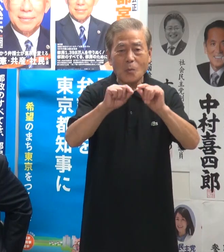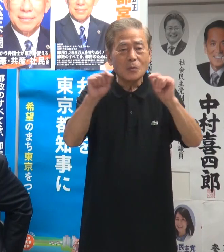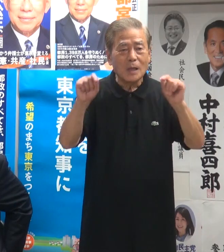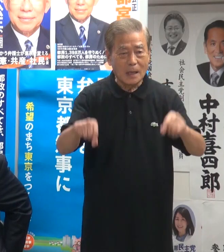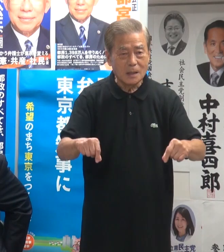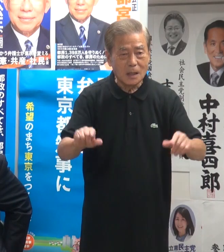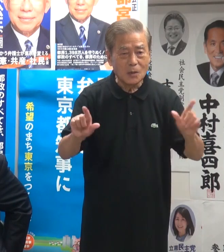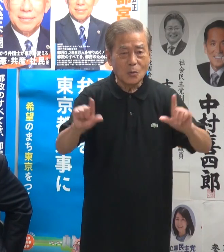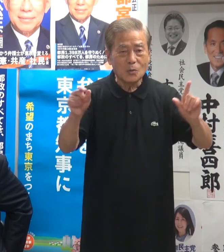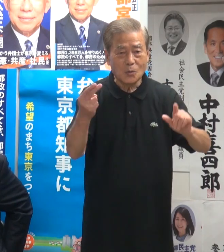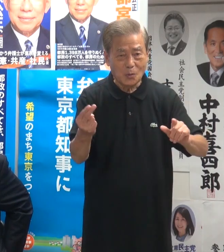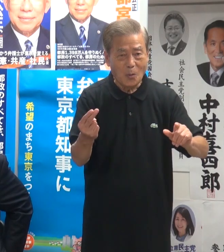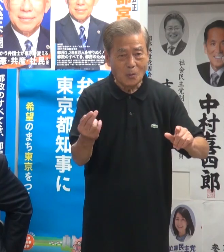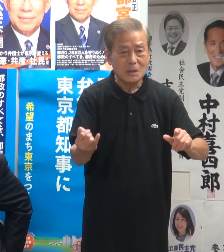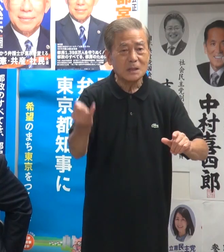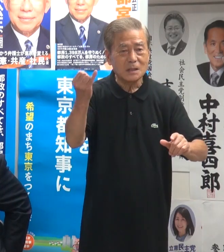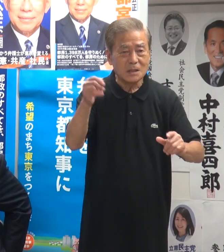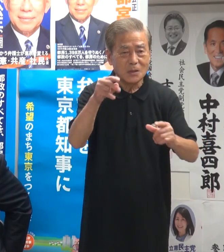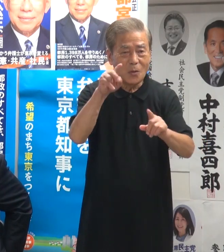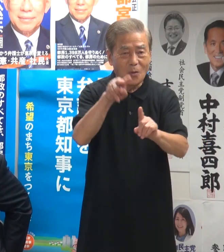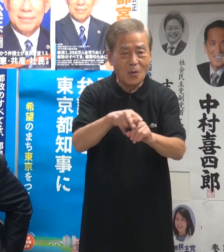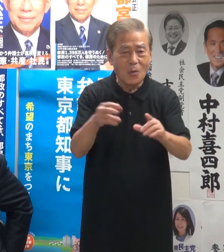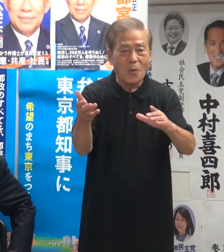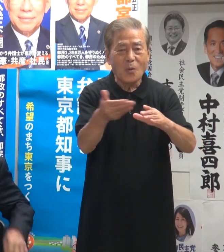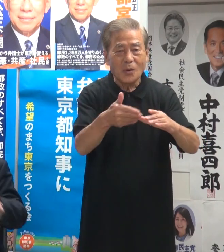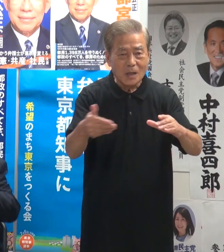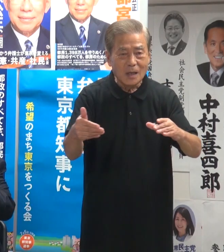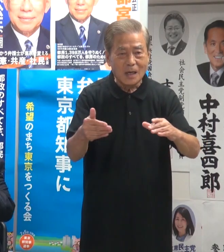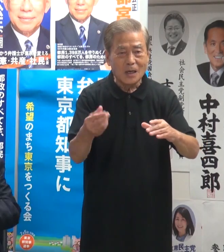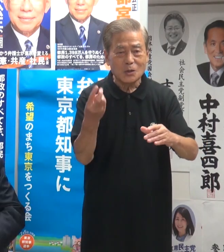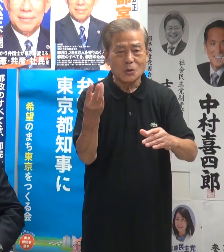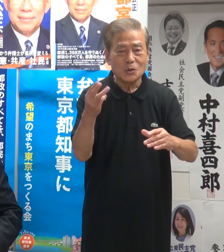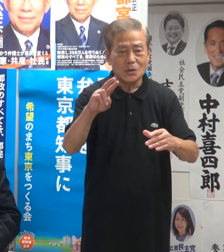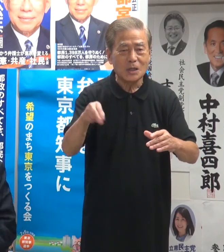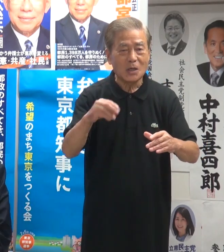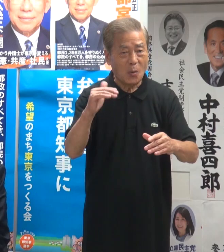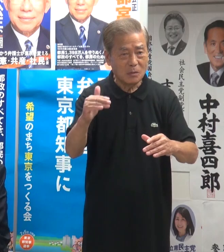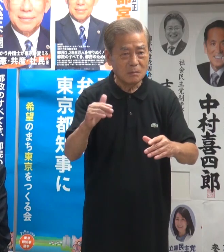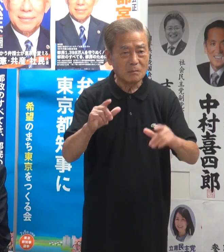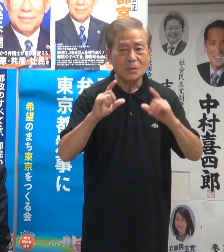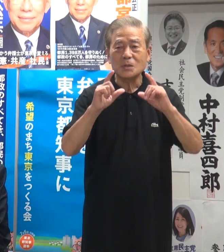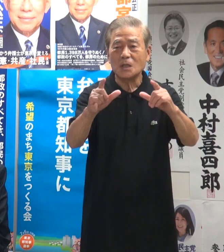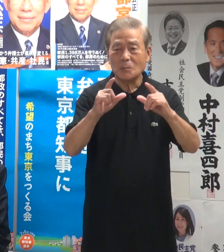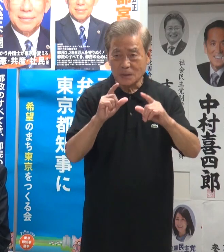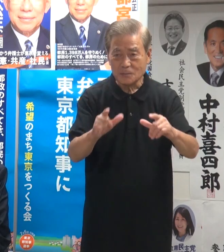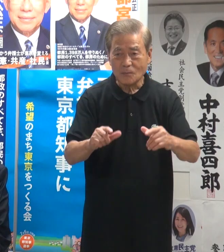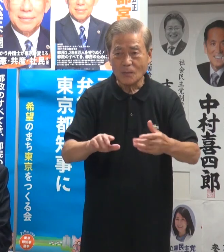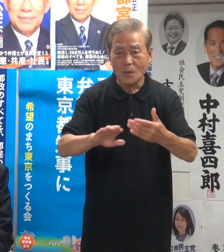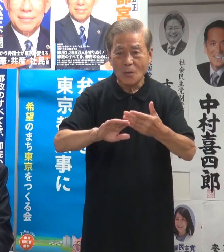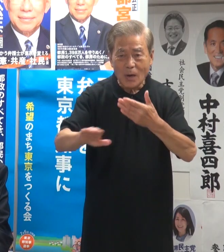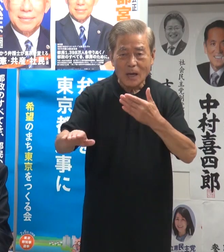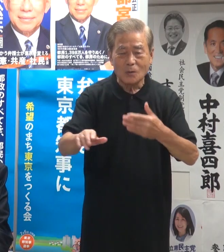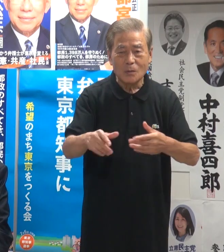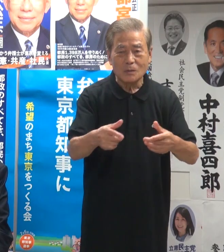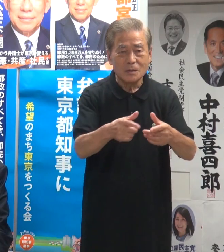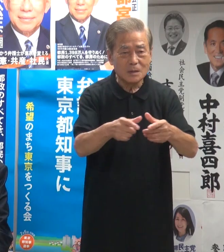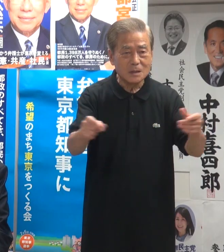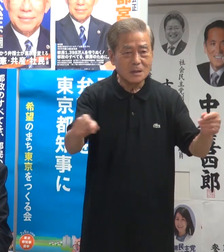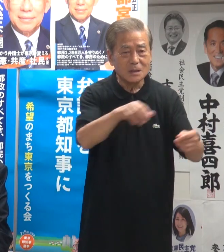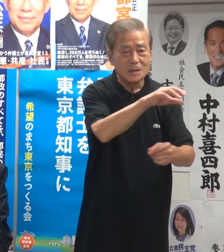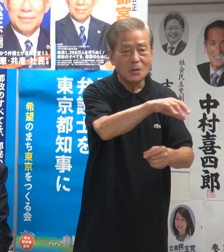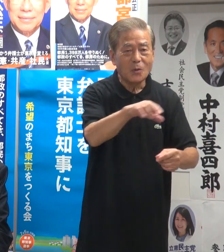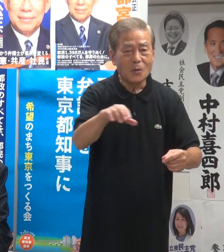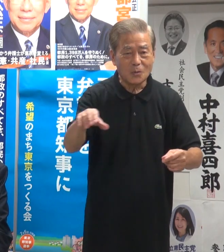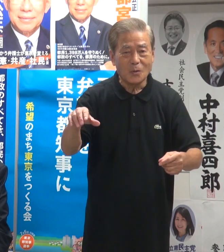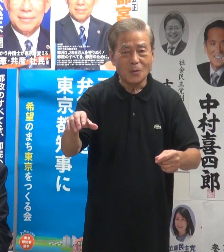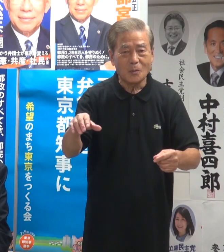、現職が知事が会見してるところばかりじゃないわけですね。地方 あの、コロナ感染者